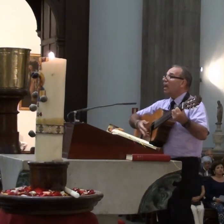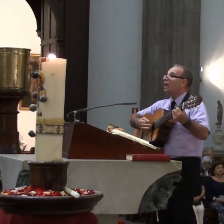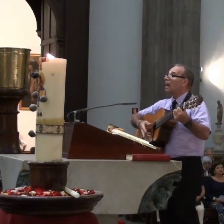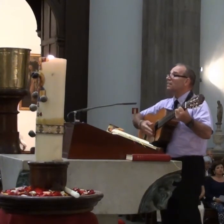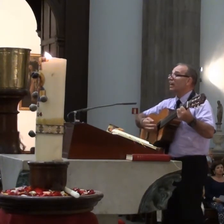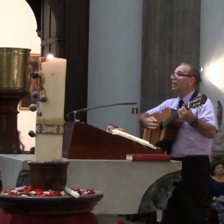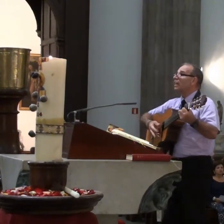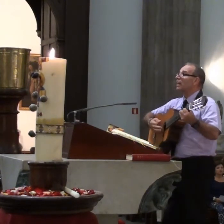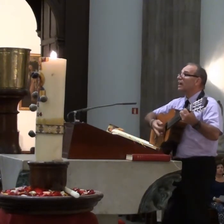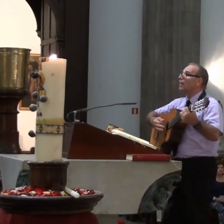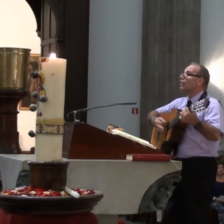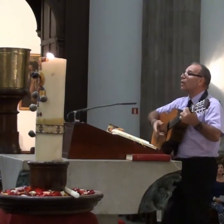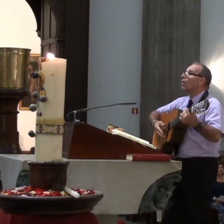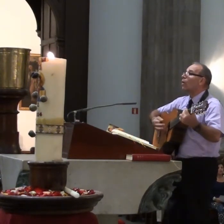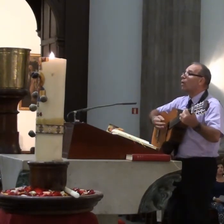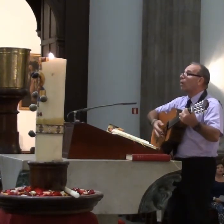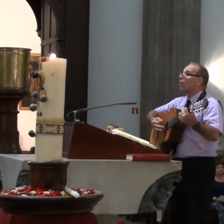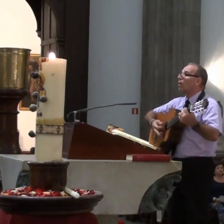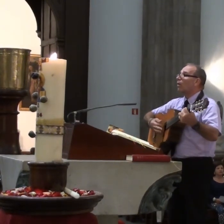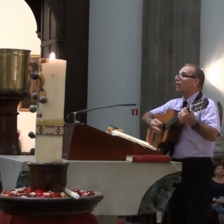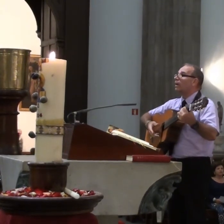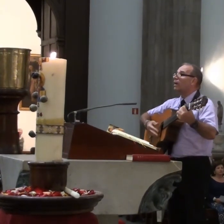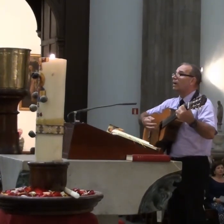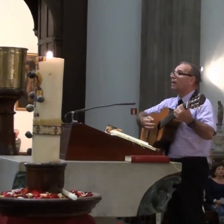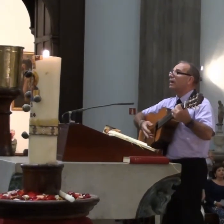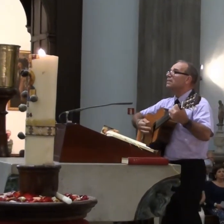todas las generaciones